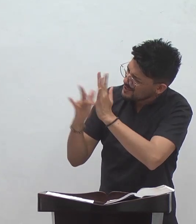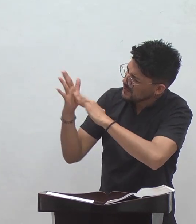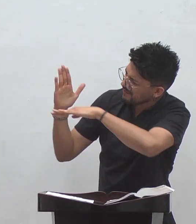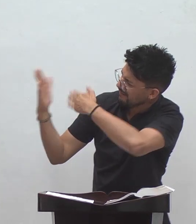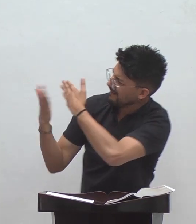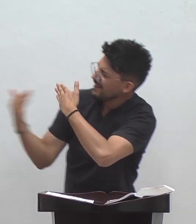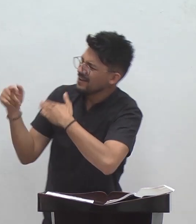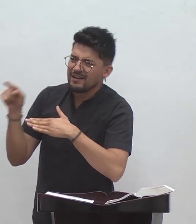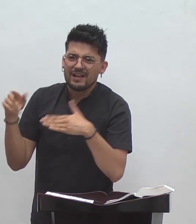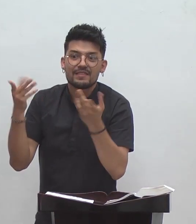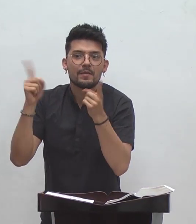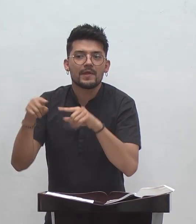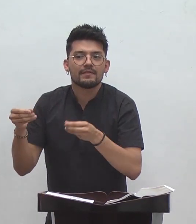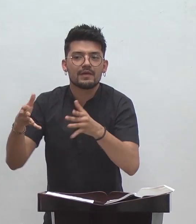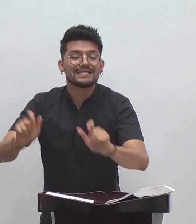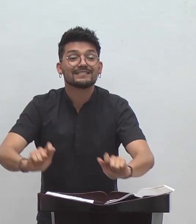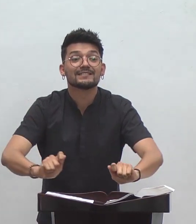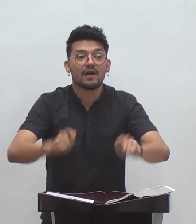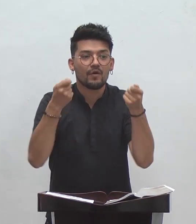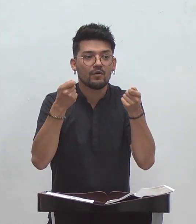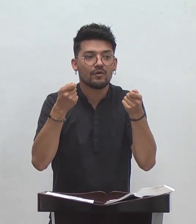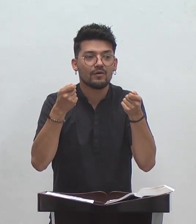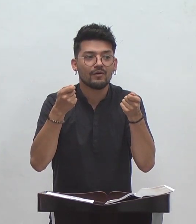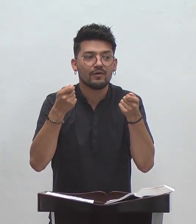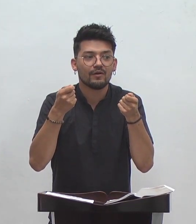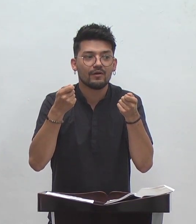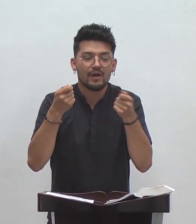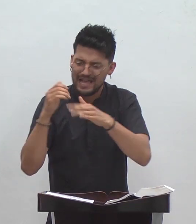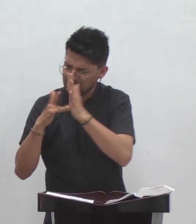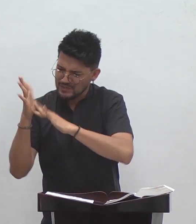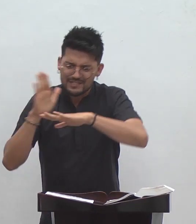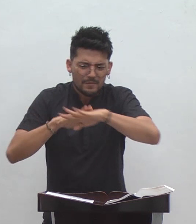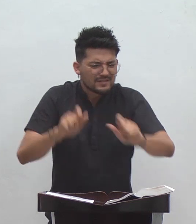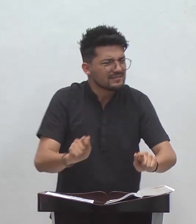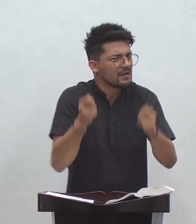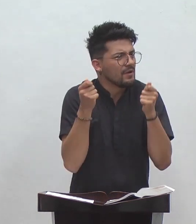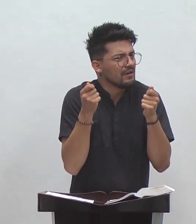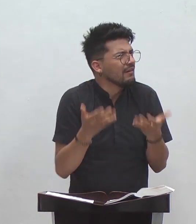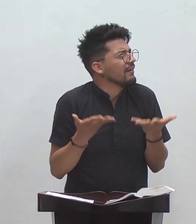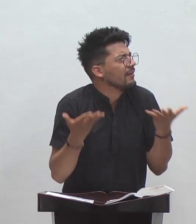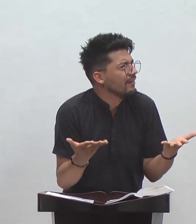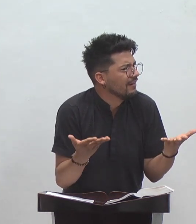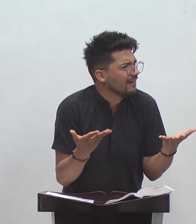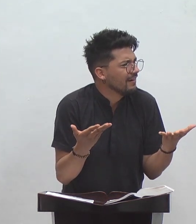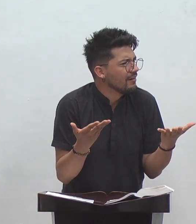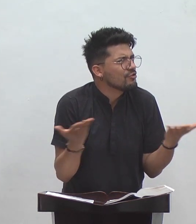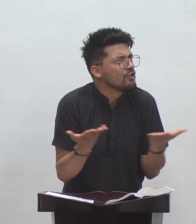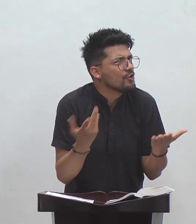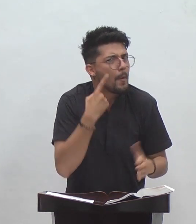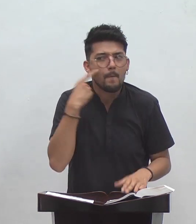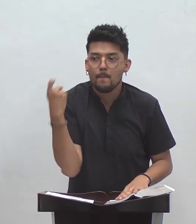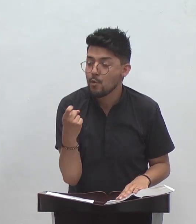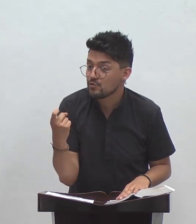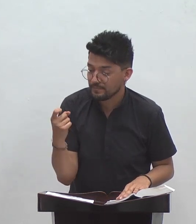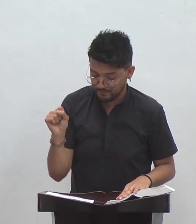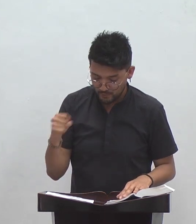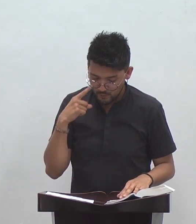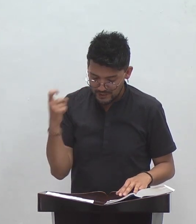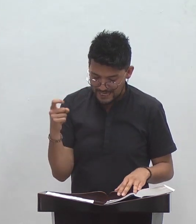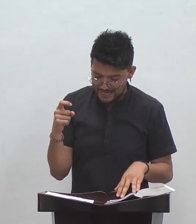¿Qué clase de llamado hace Jesús? Jesús hace un llamado a la salvación. Jesús llama a la salvación.